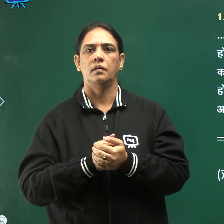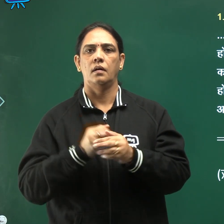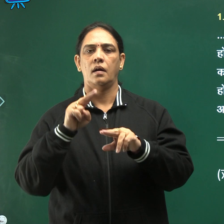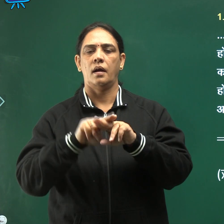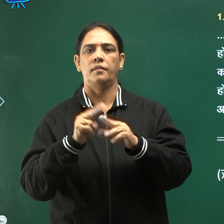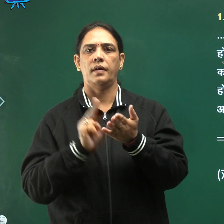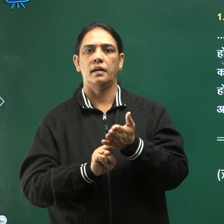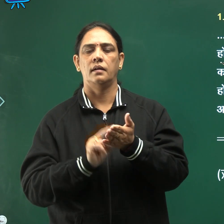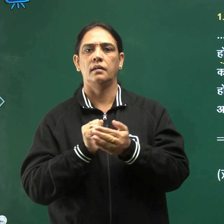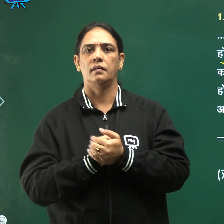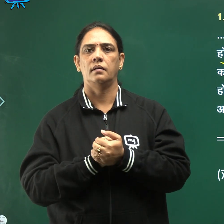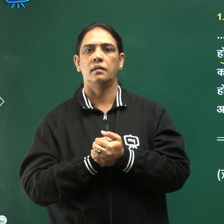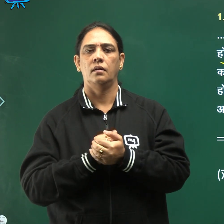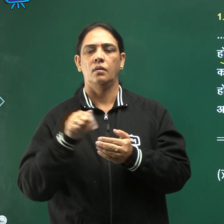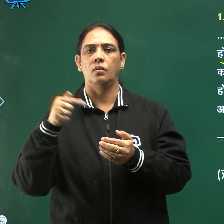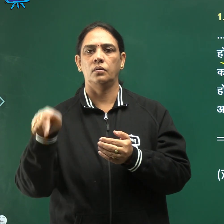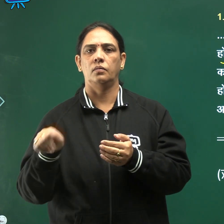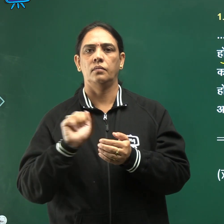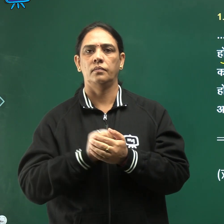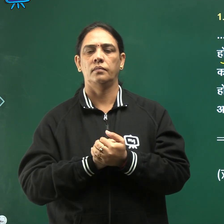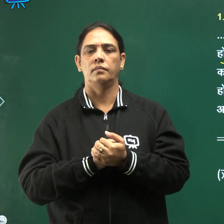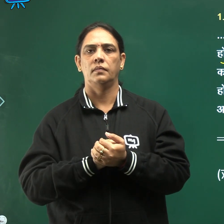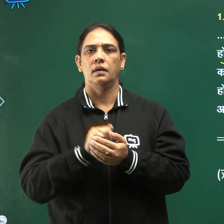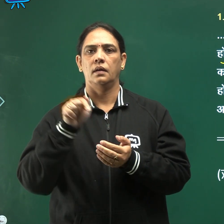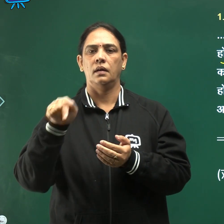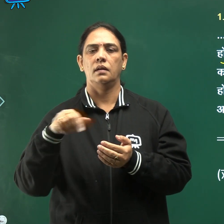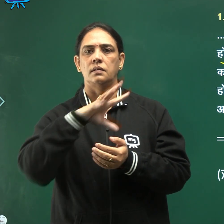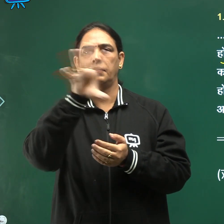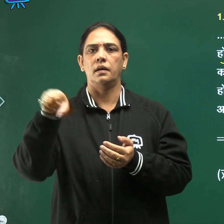fn हो तो इन सभी